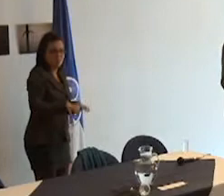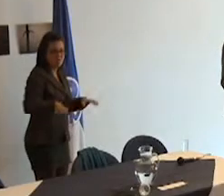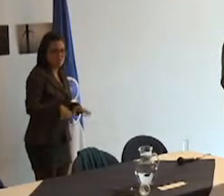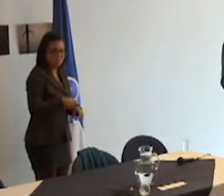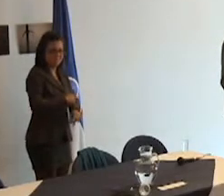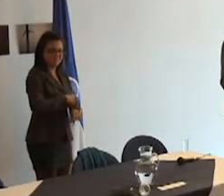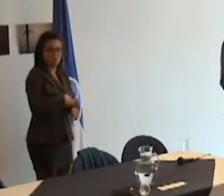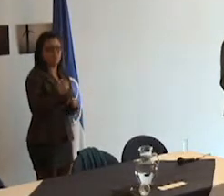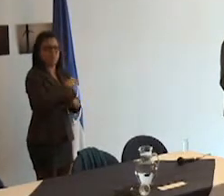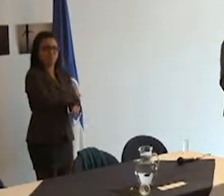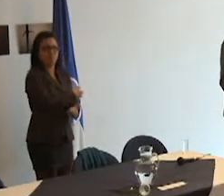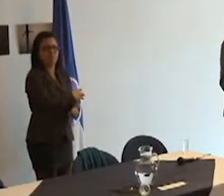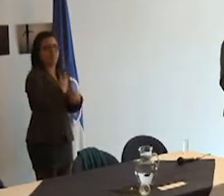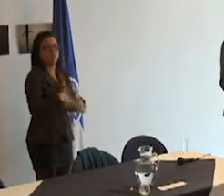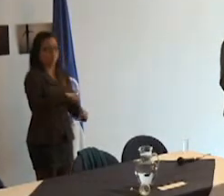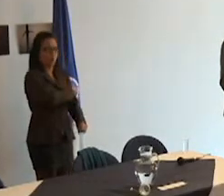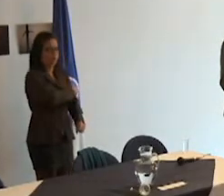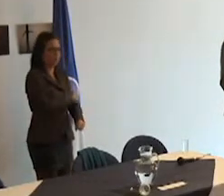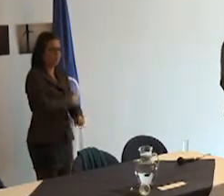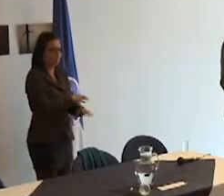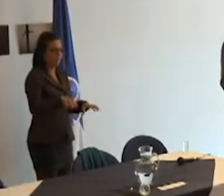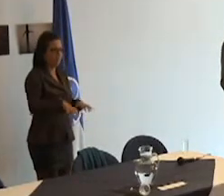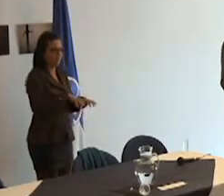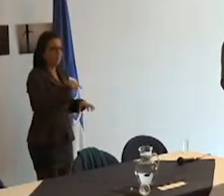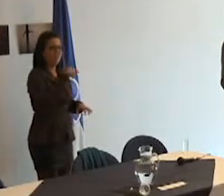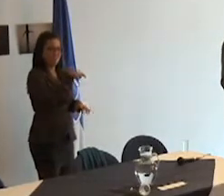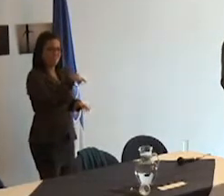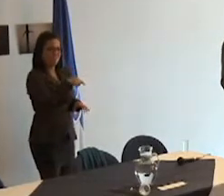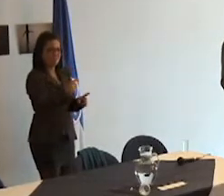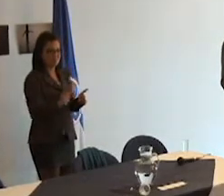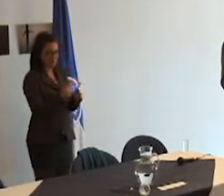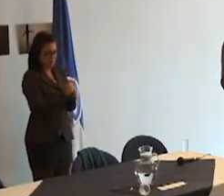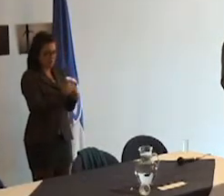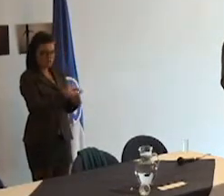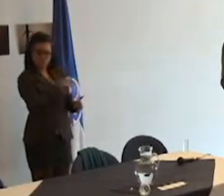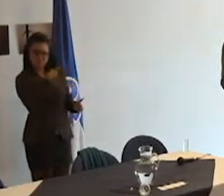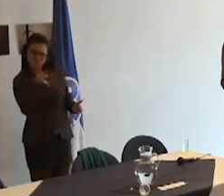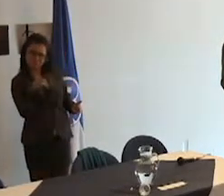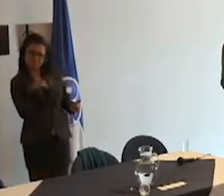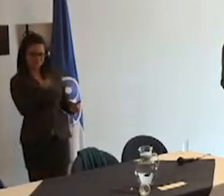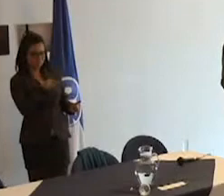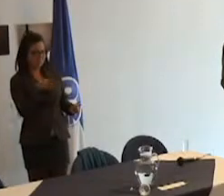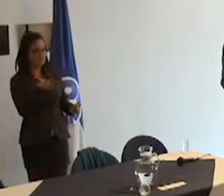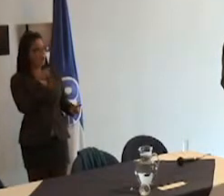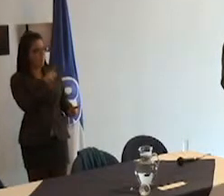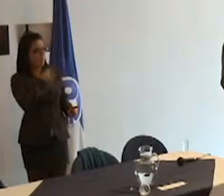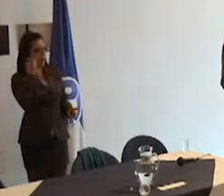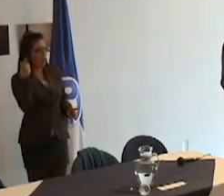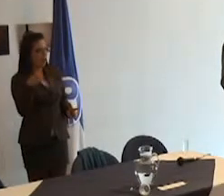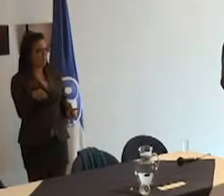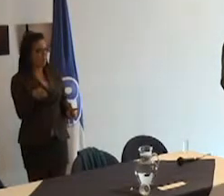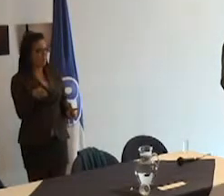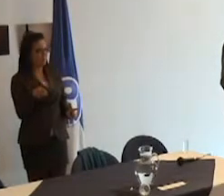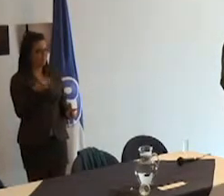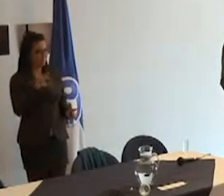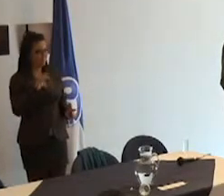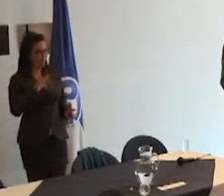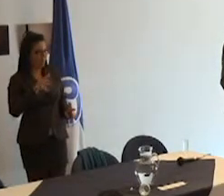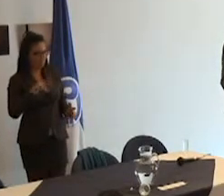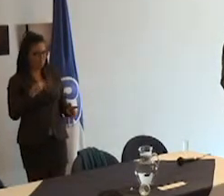la época, dio lugar a la aparición del término blanco. Queda entonces establecido